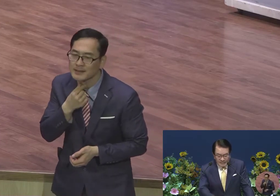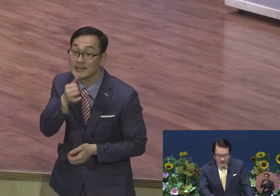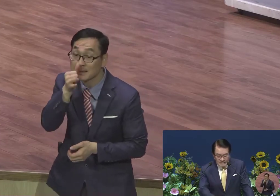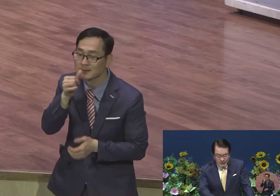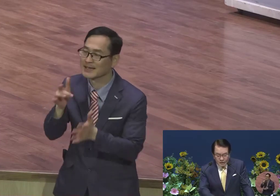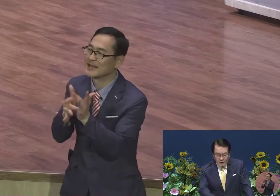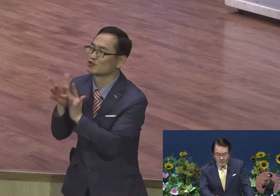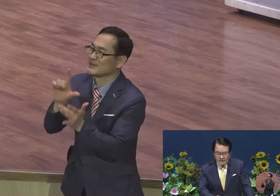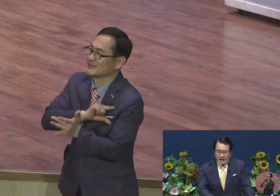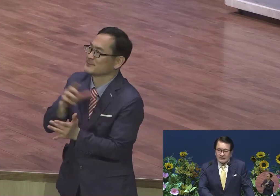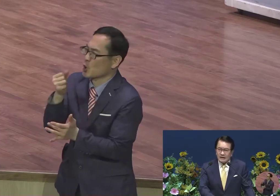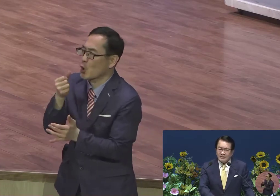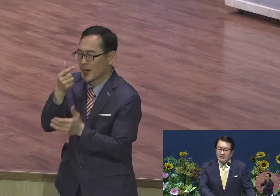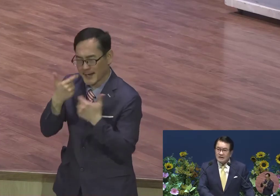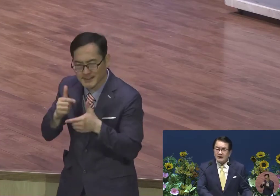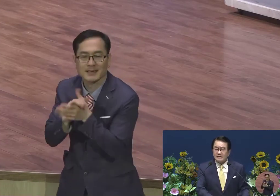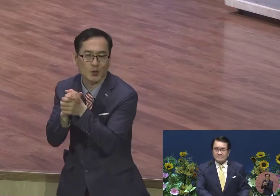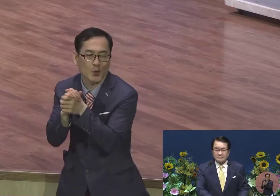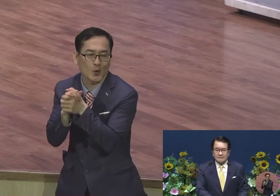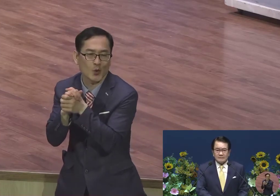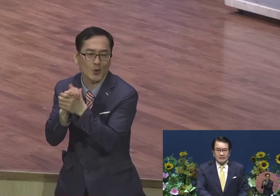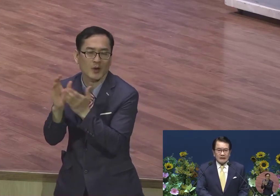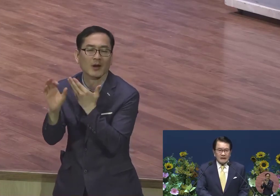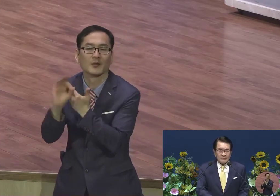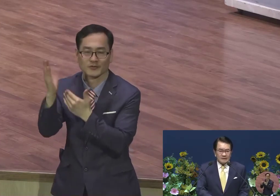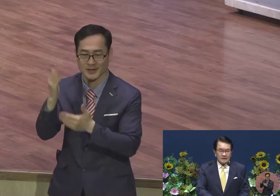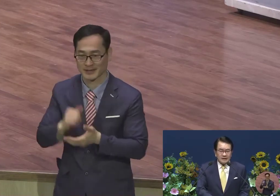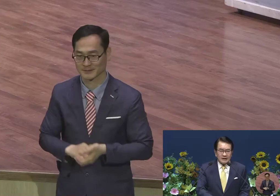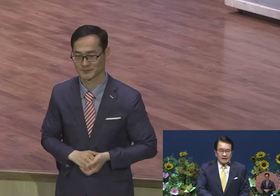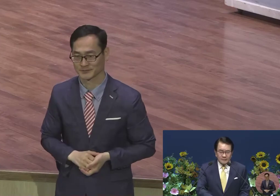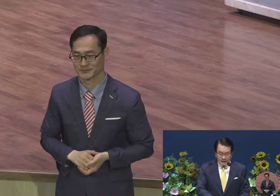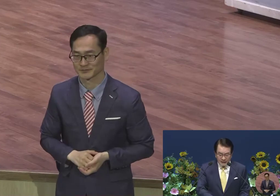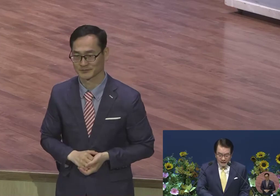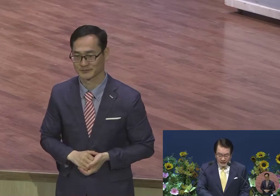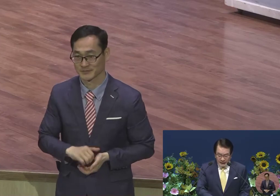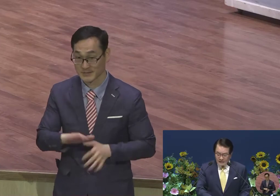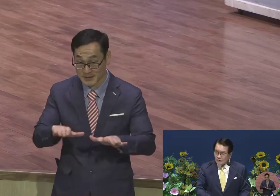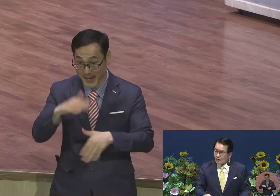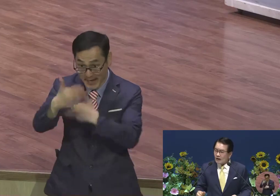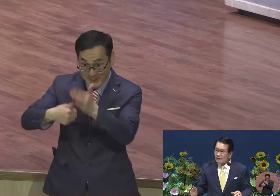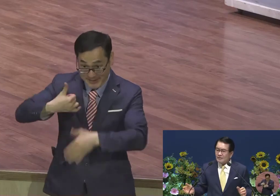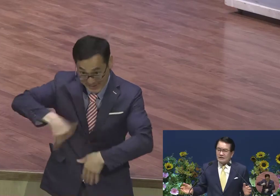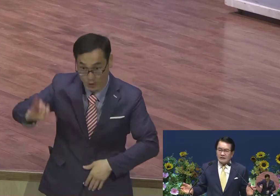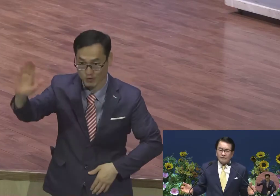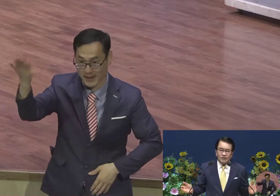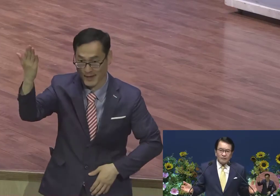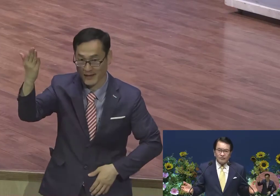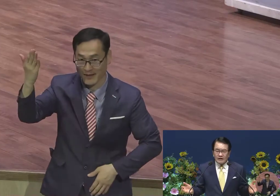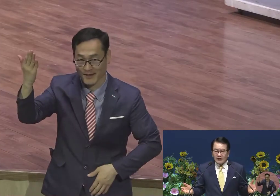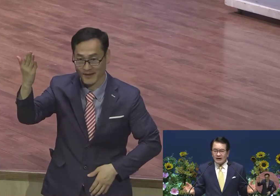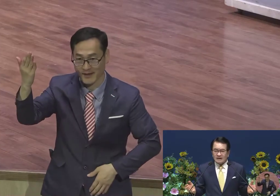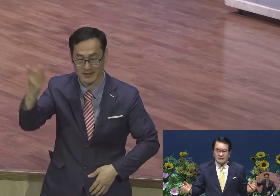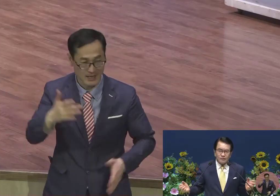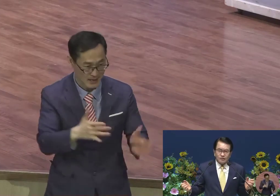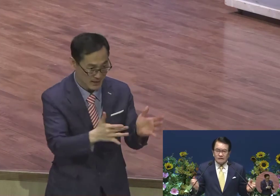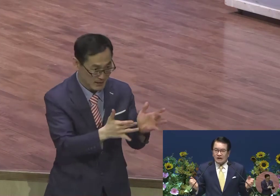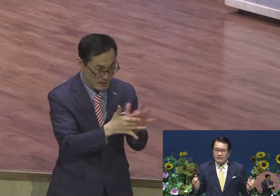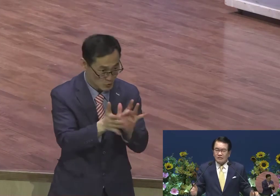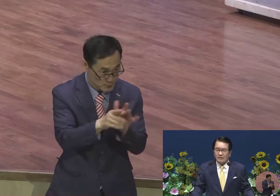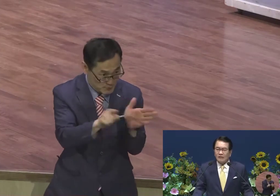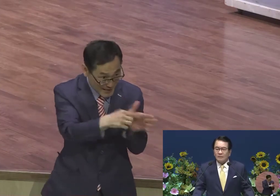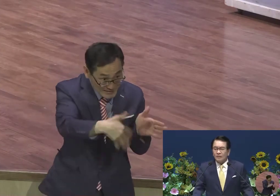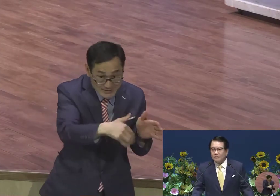마지막으로 여러분 이 땅에 살면서 이제는 하나님의 자녀가 됐기 때문에 아직도 하나님을 믿지 않는 모든 분들에게 이